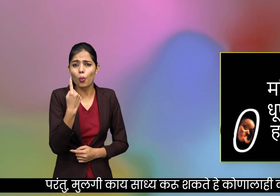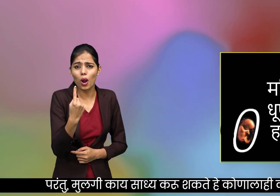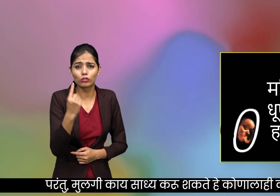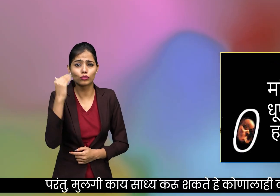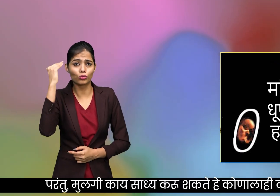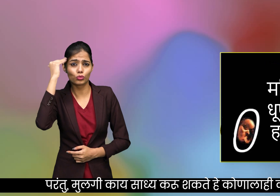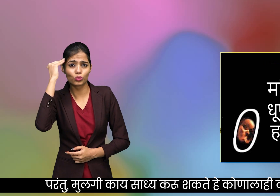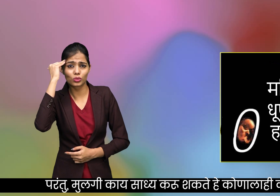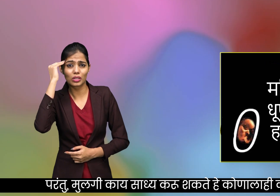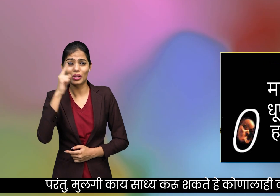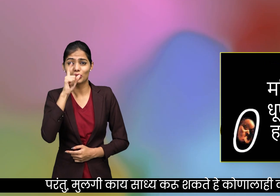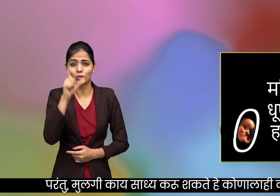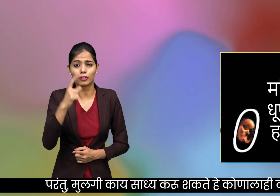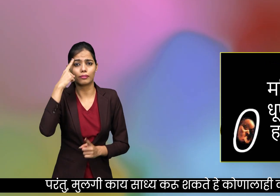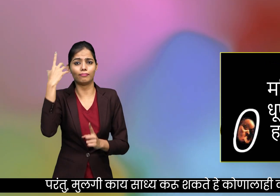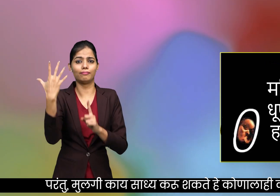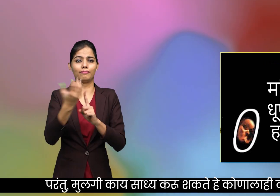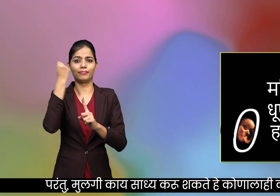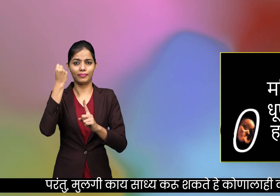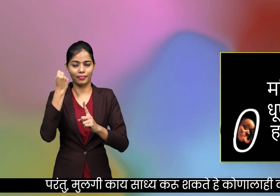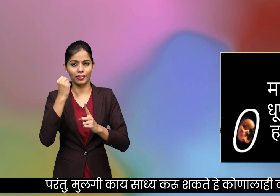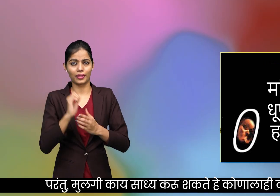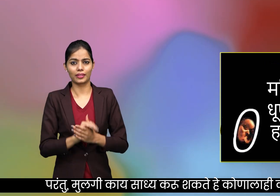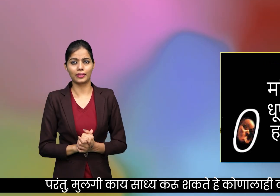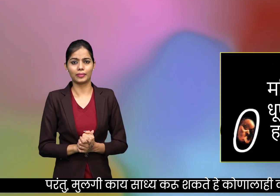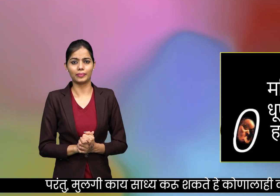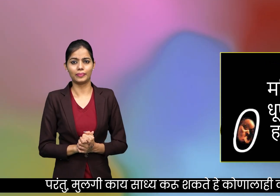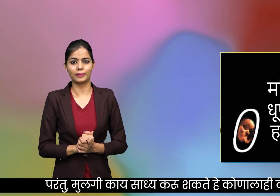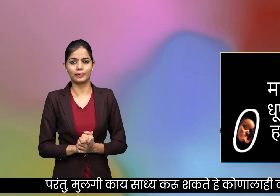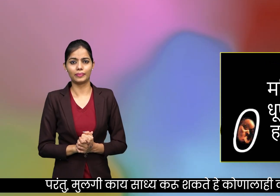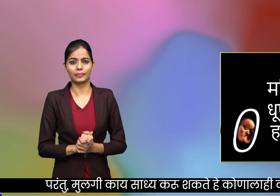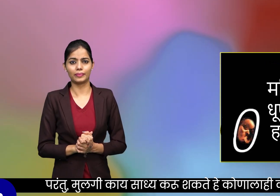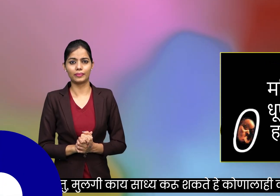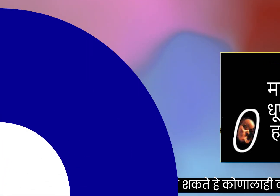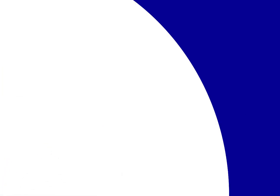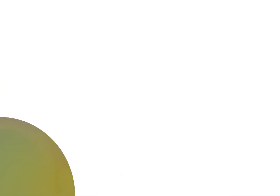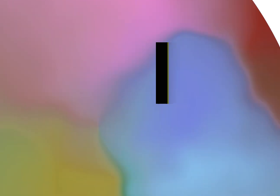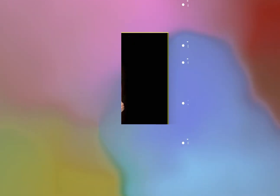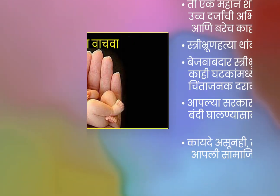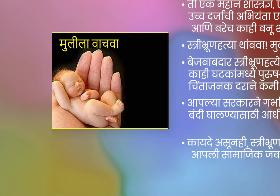परंतु मुलगी काय साध्य करू शकते हे कोणालाच कधीच माहिती नाही.